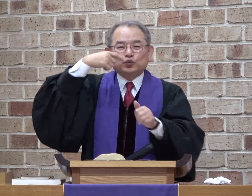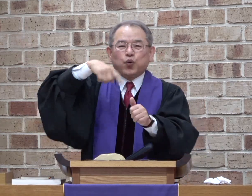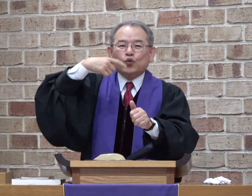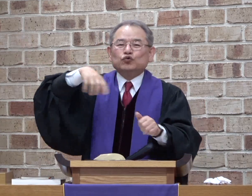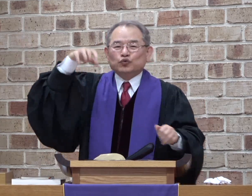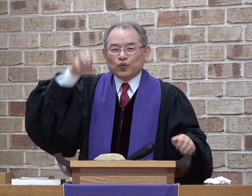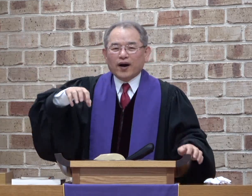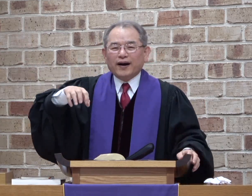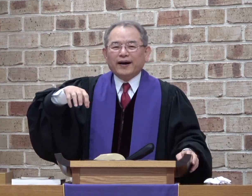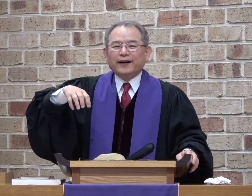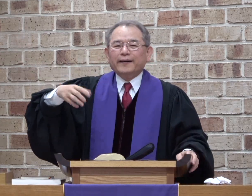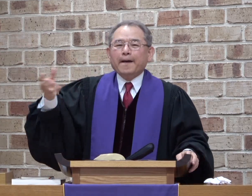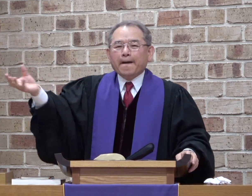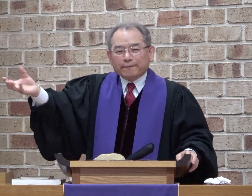도남감리교회 교육관을 빌려서